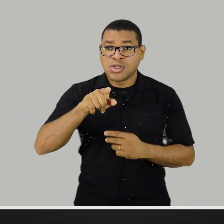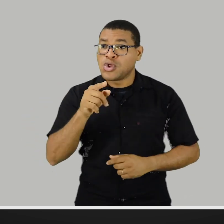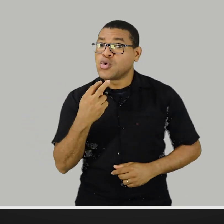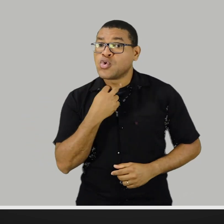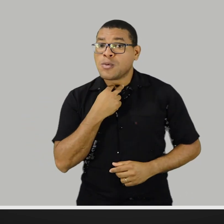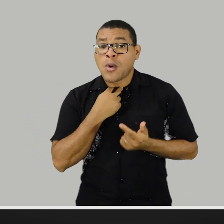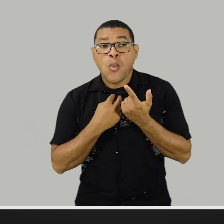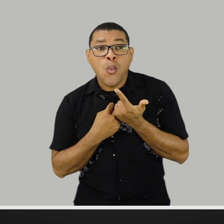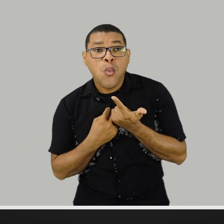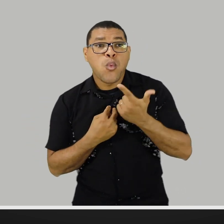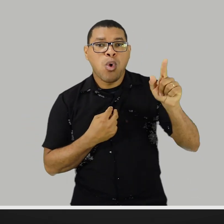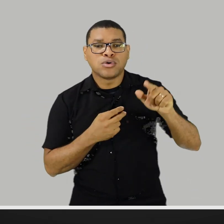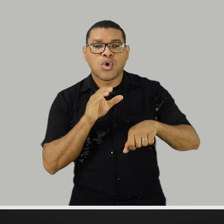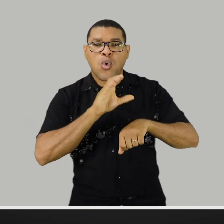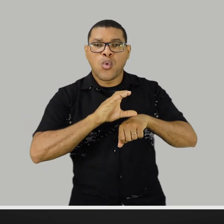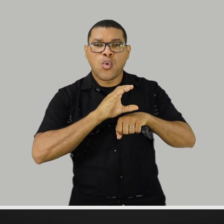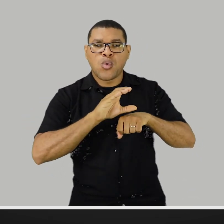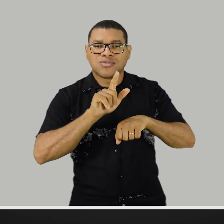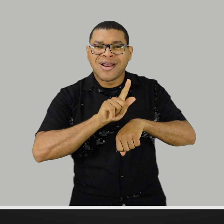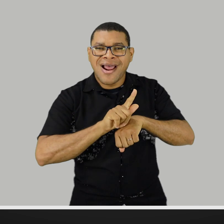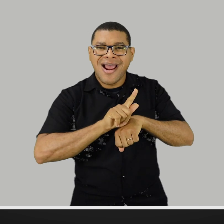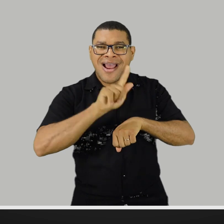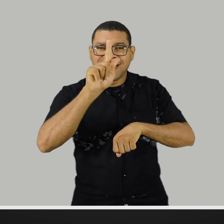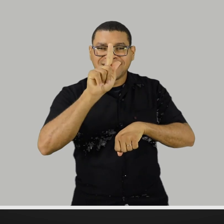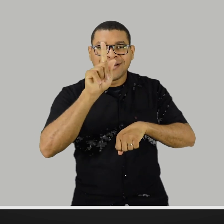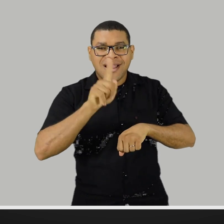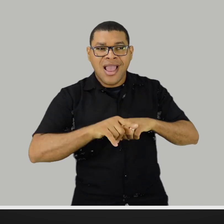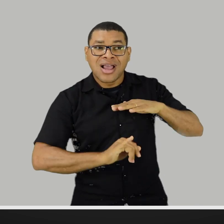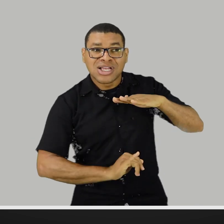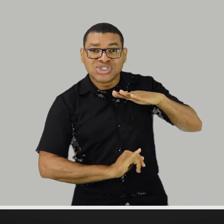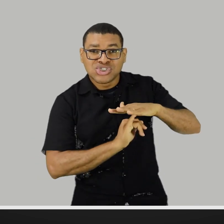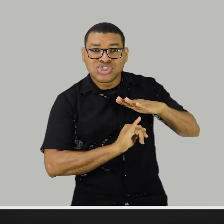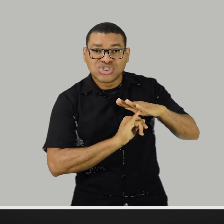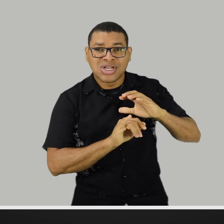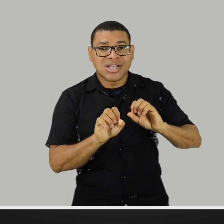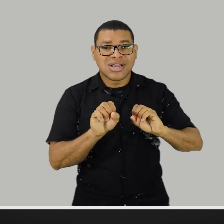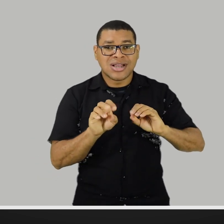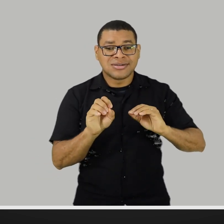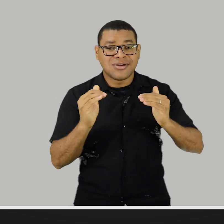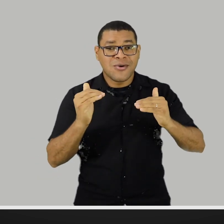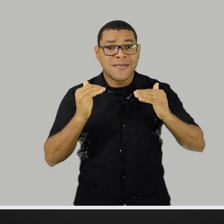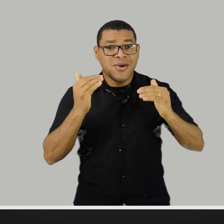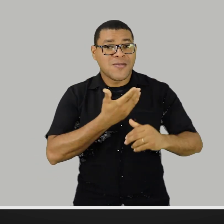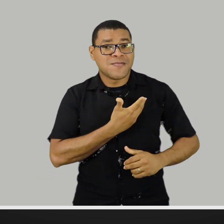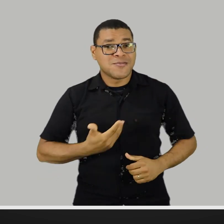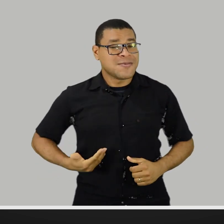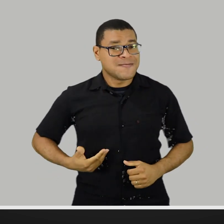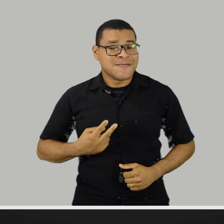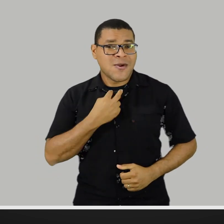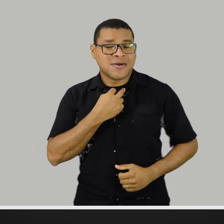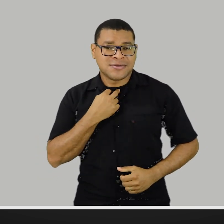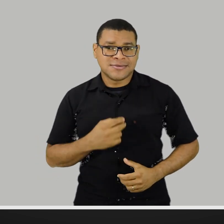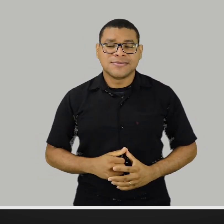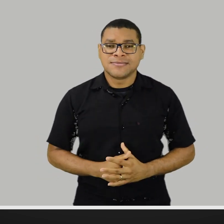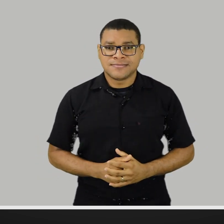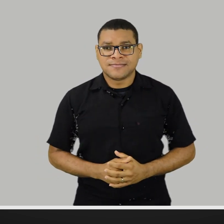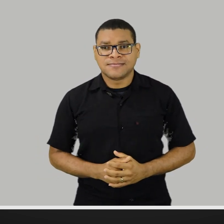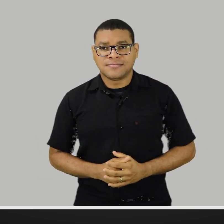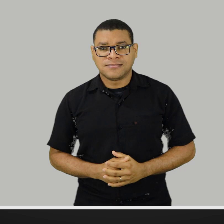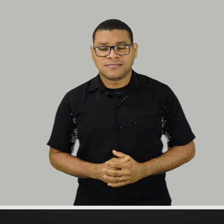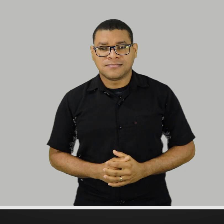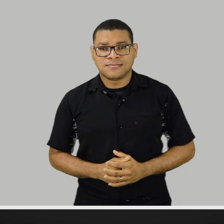não poderá ter vínculo com outro curso de graduação de instituição de ensino superior pública a